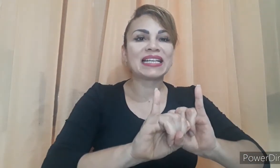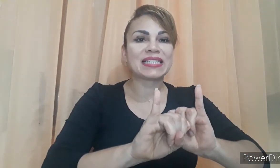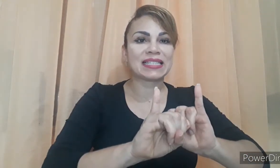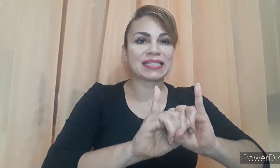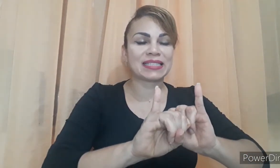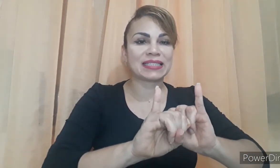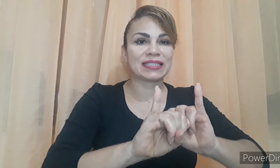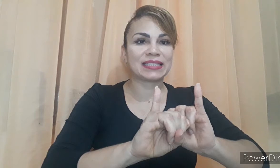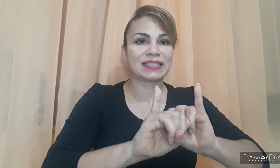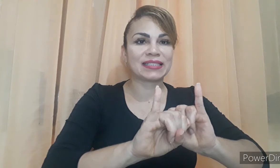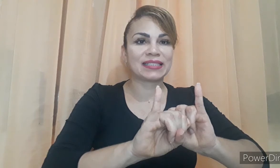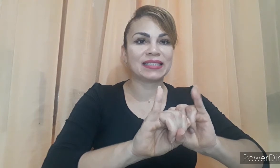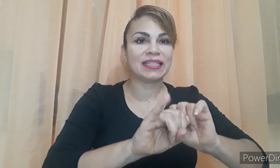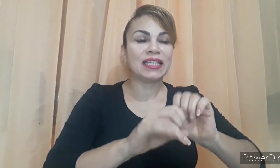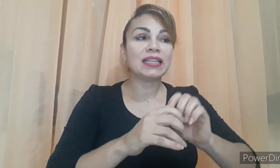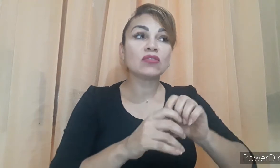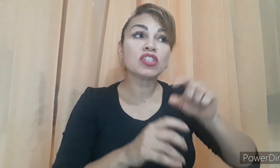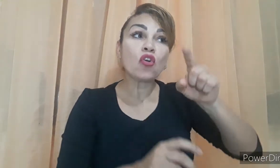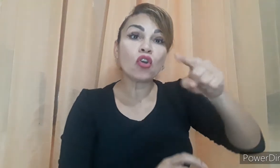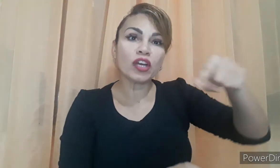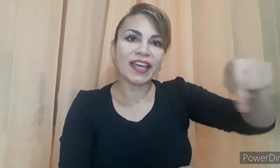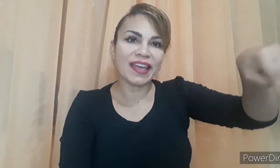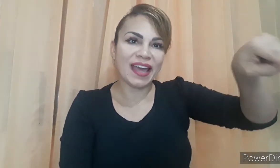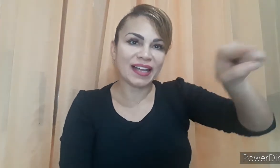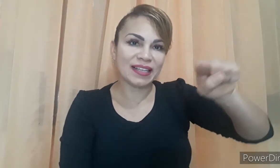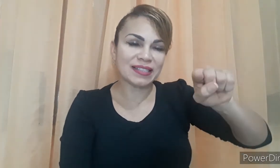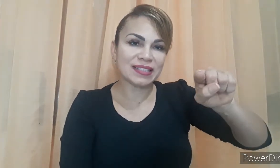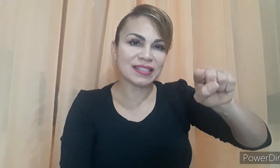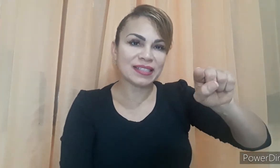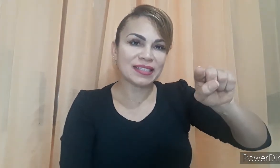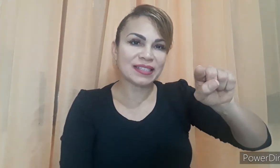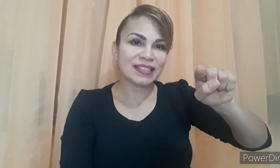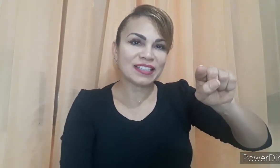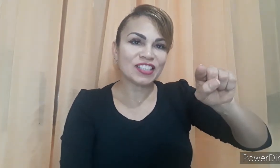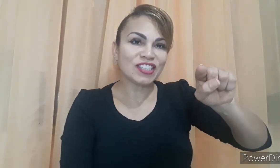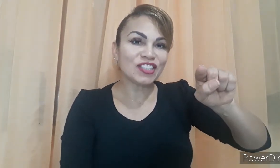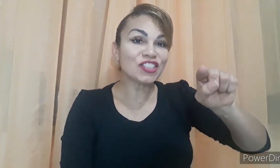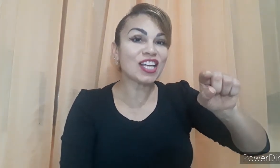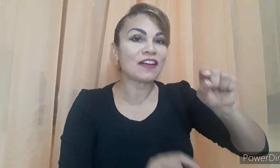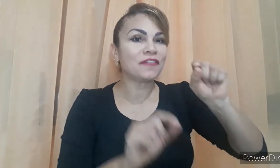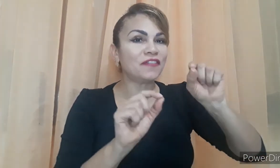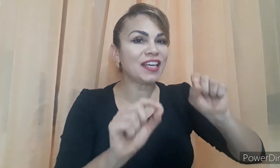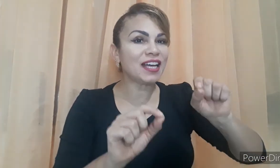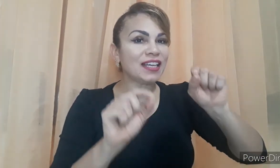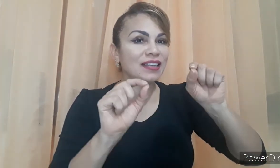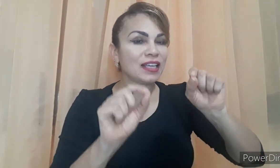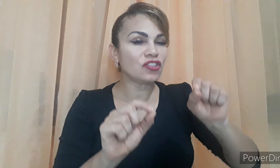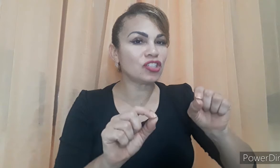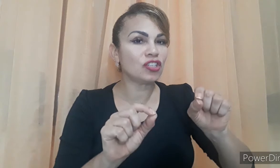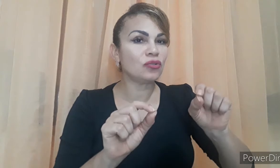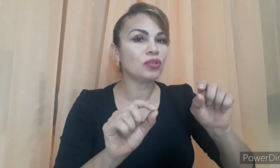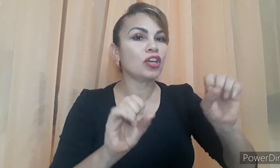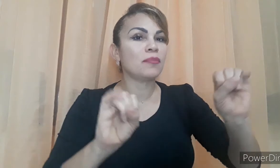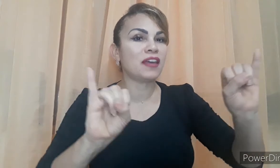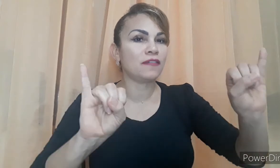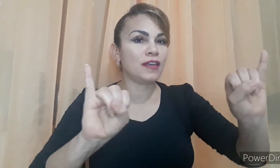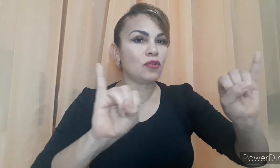magras. Então, se eu coloquei elas, já fica entendido que eu me refiro